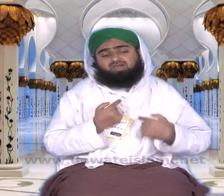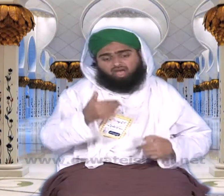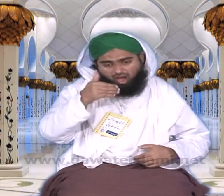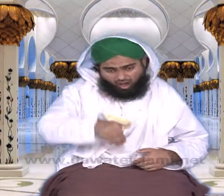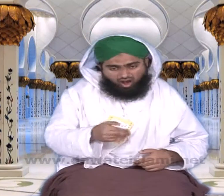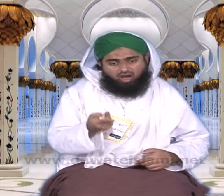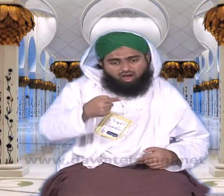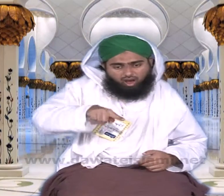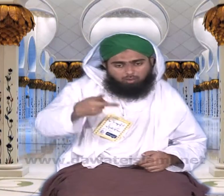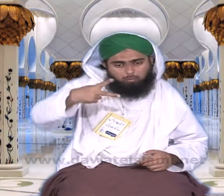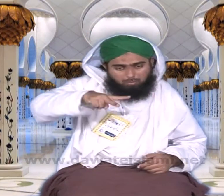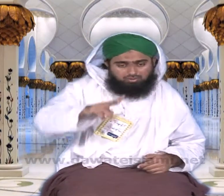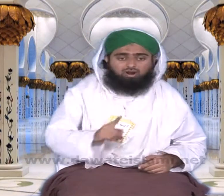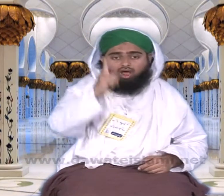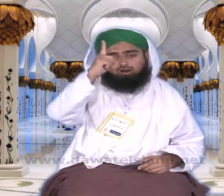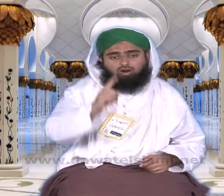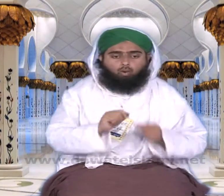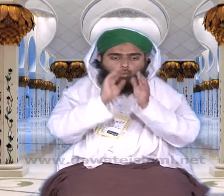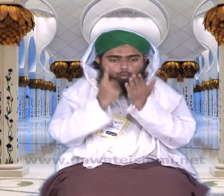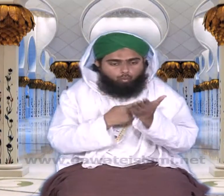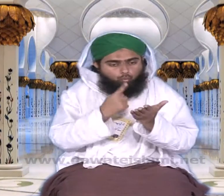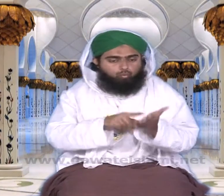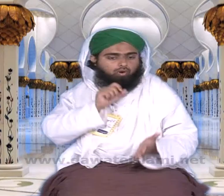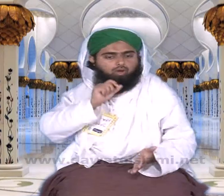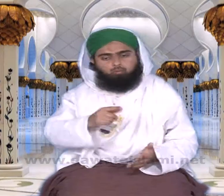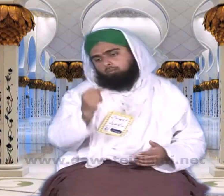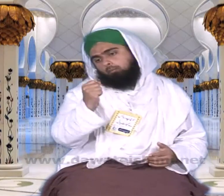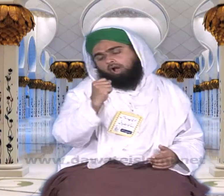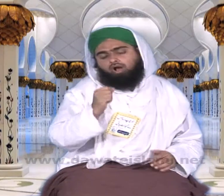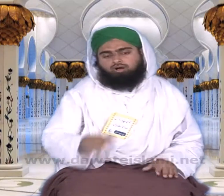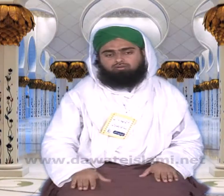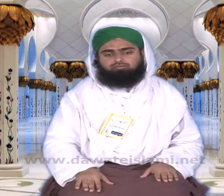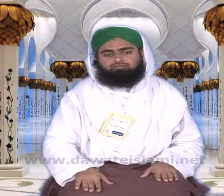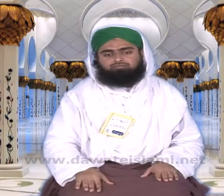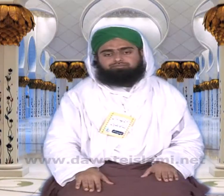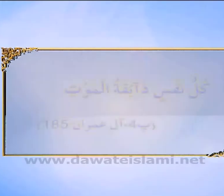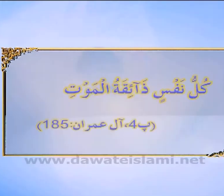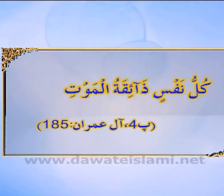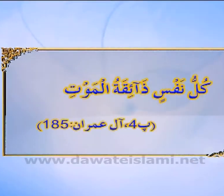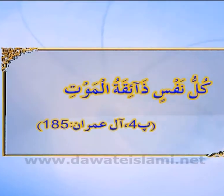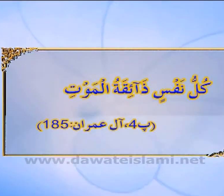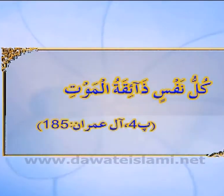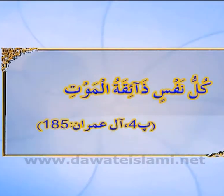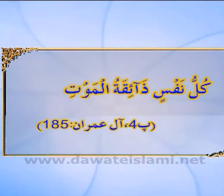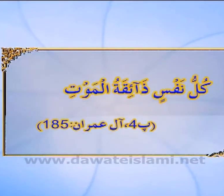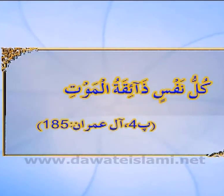تو کل کل نہیں تو پرسو اللہ کا وعدہ ہے قرآن کا ارشاد ہے کل نفس